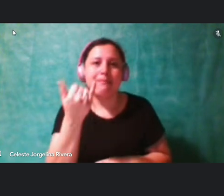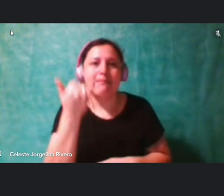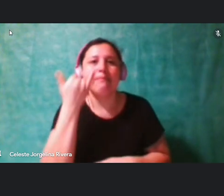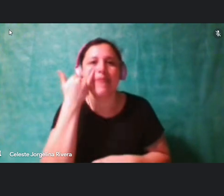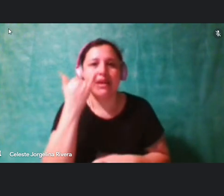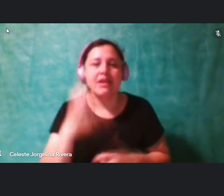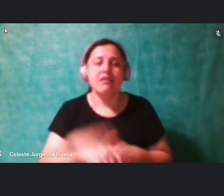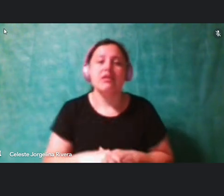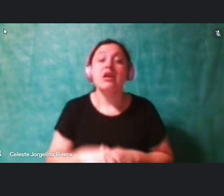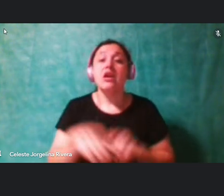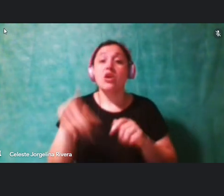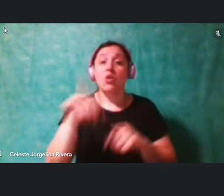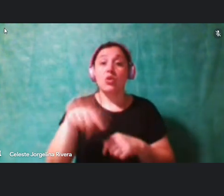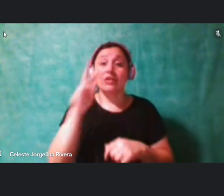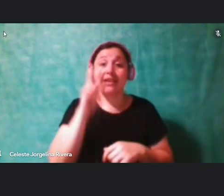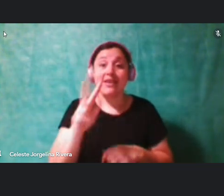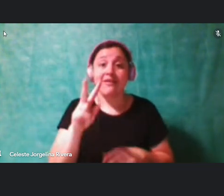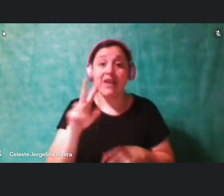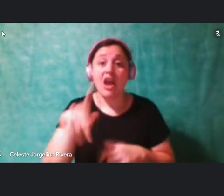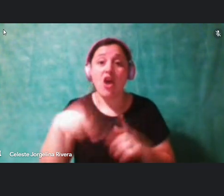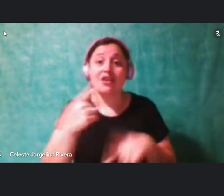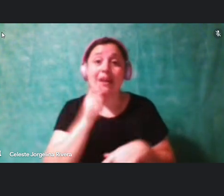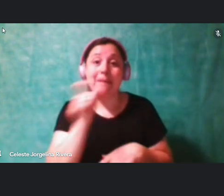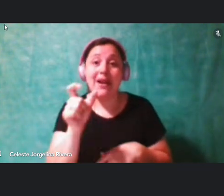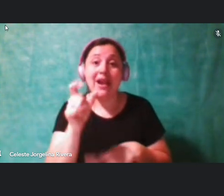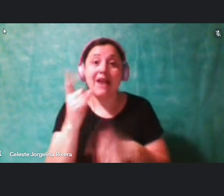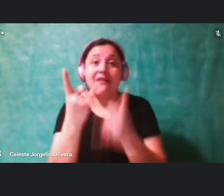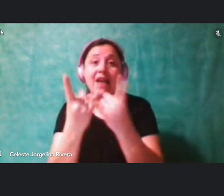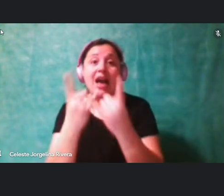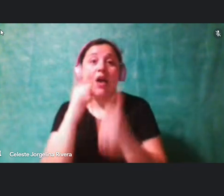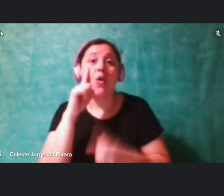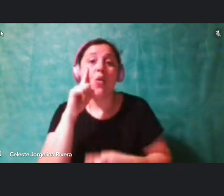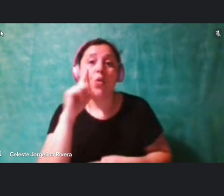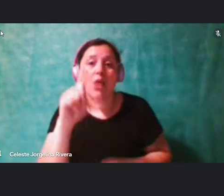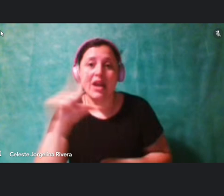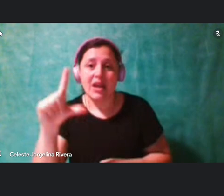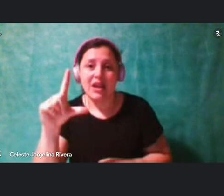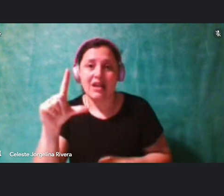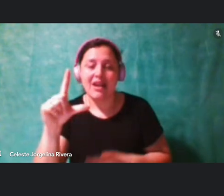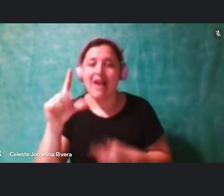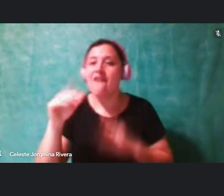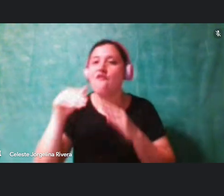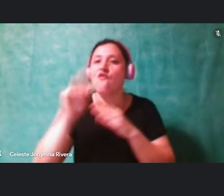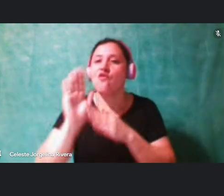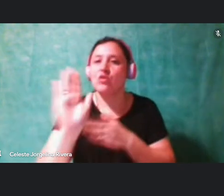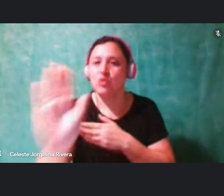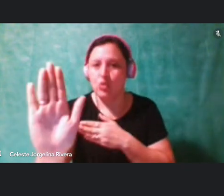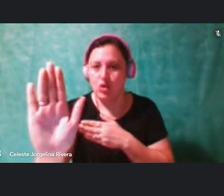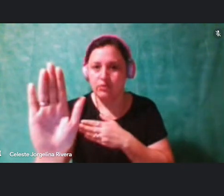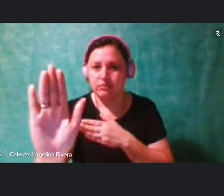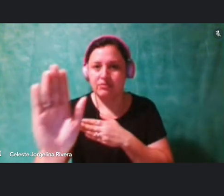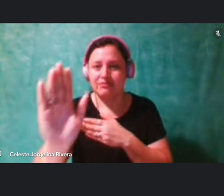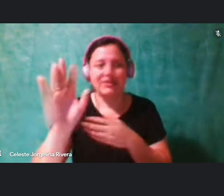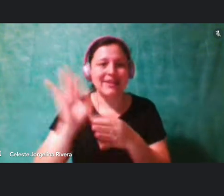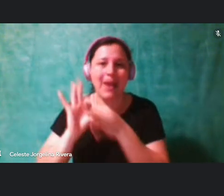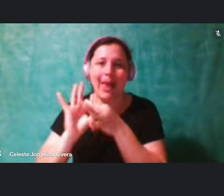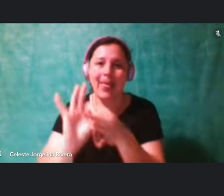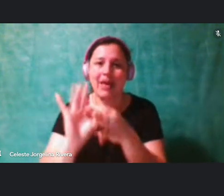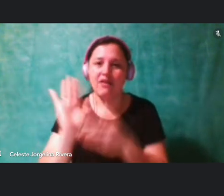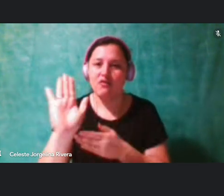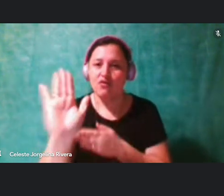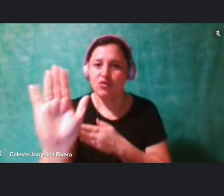también, no se usa más, a veces se usa en situaciones más coloquiales. Como por ejemplo cuando uno